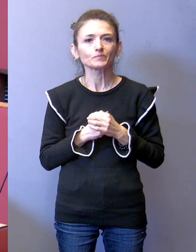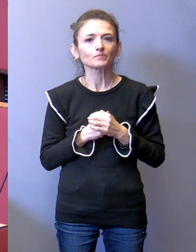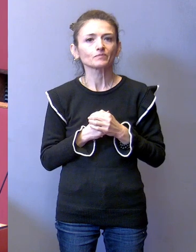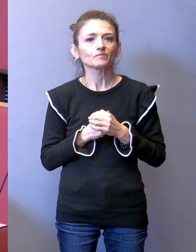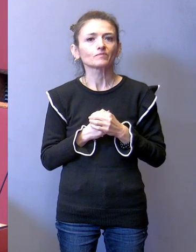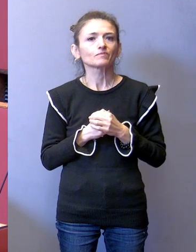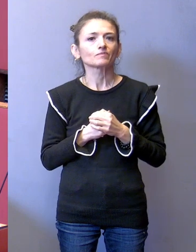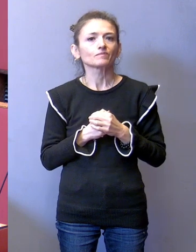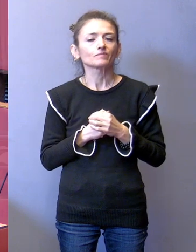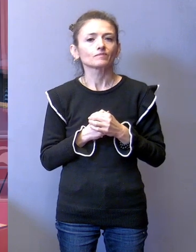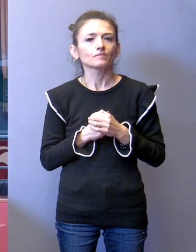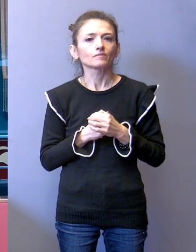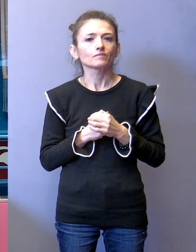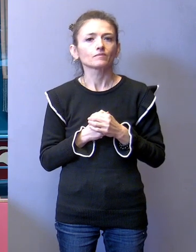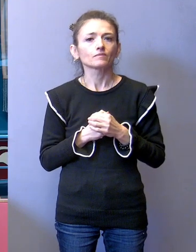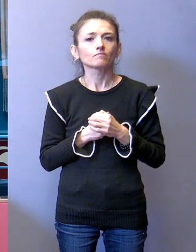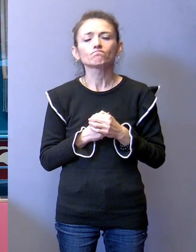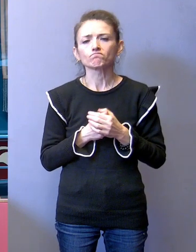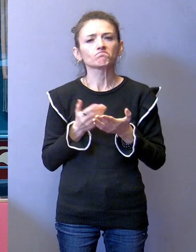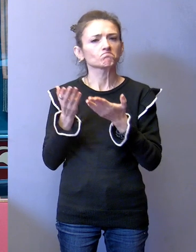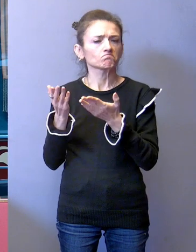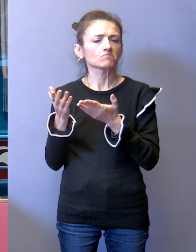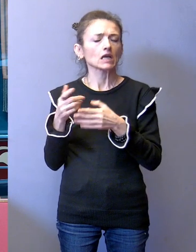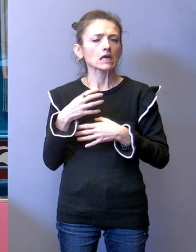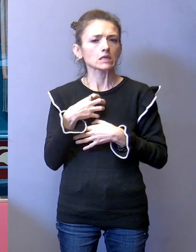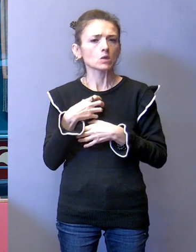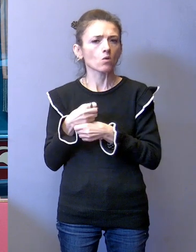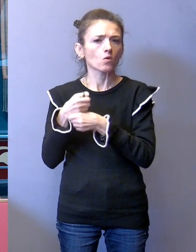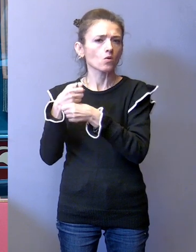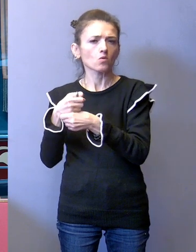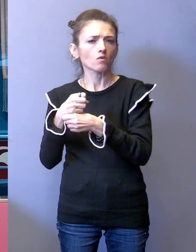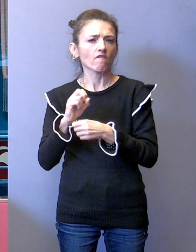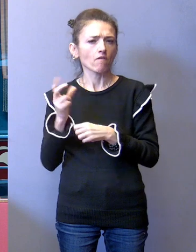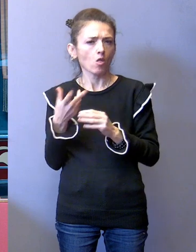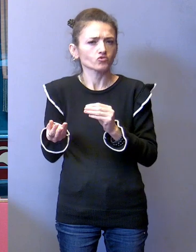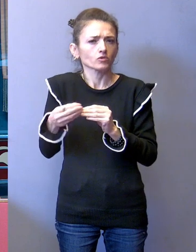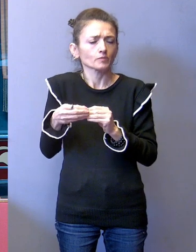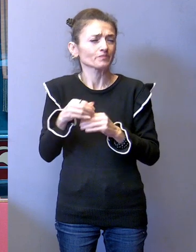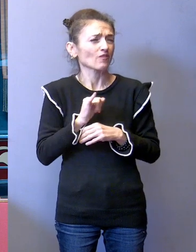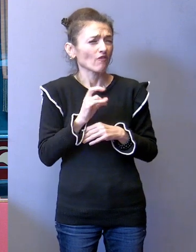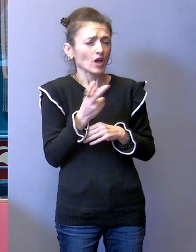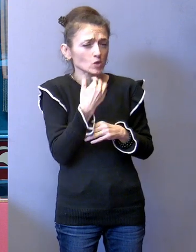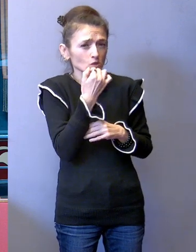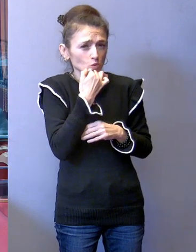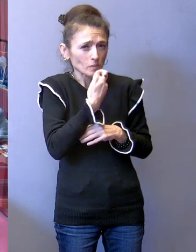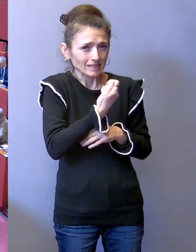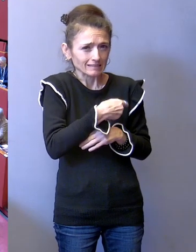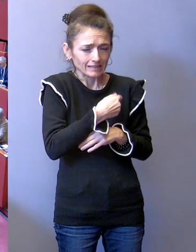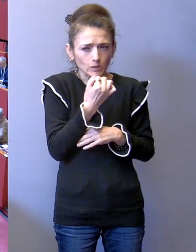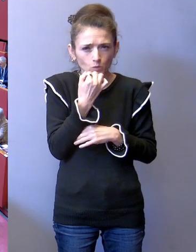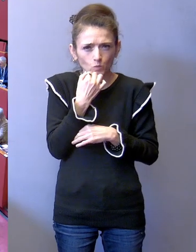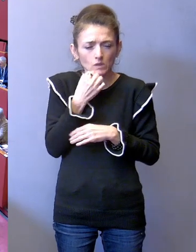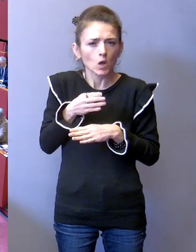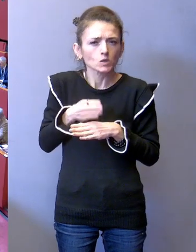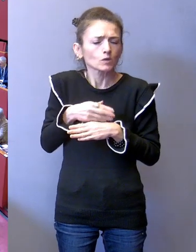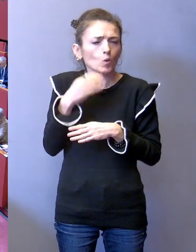poi fino all'intervento per un veloce integrazione velocissima e mi scuso col presidente col consigliere